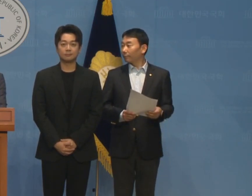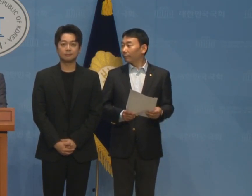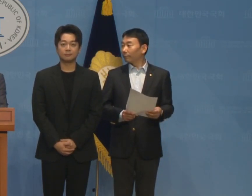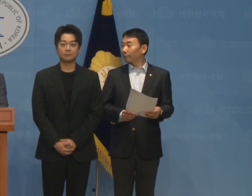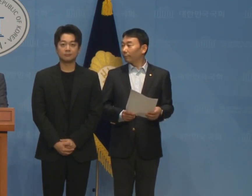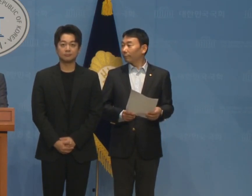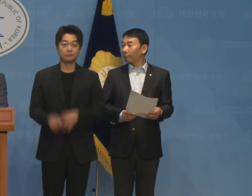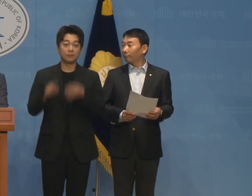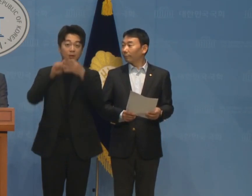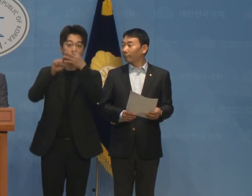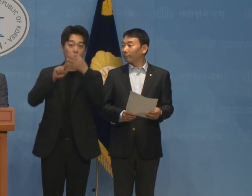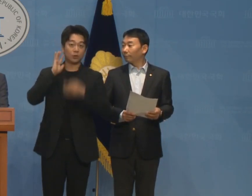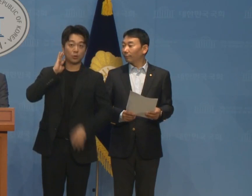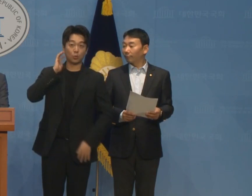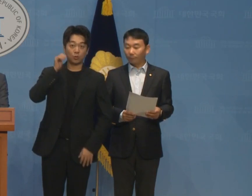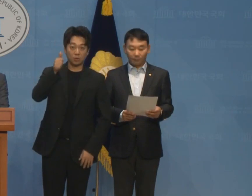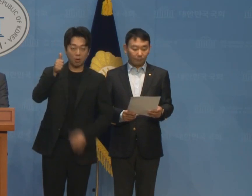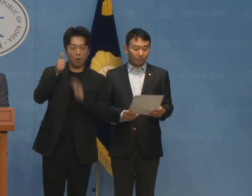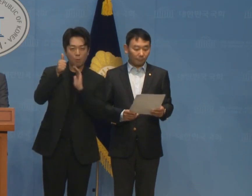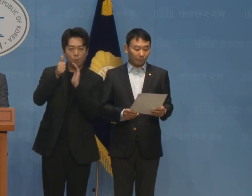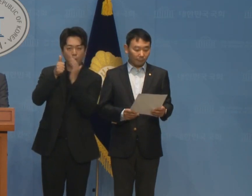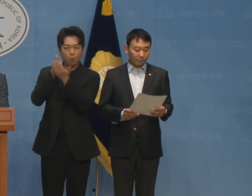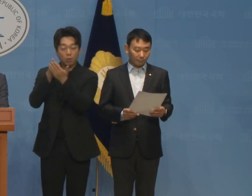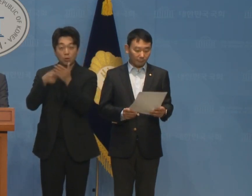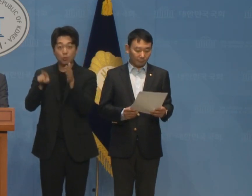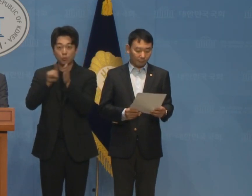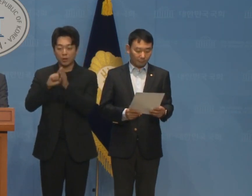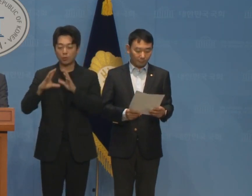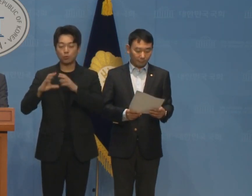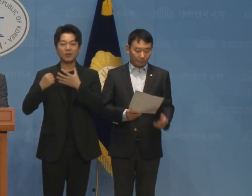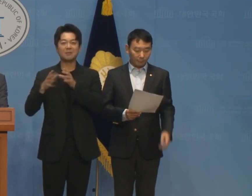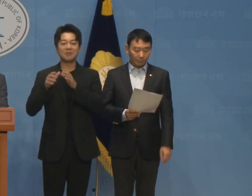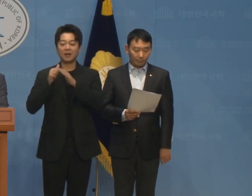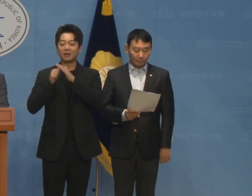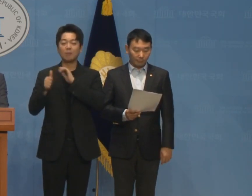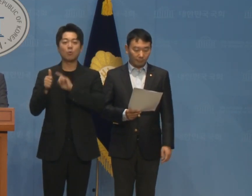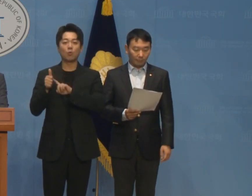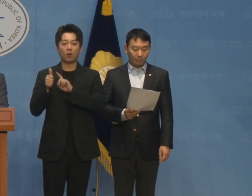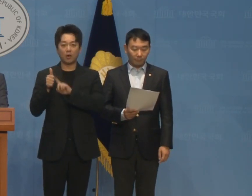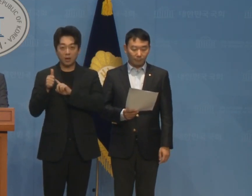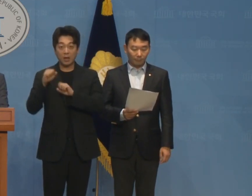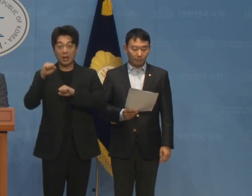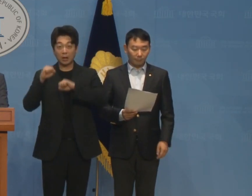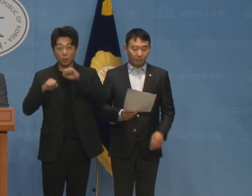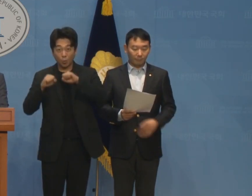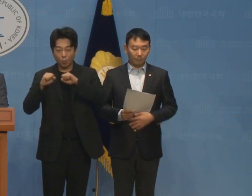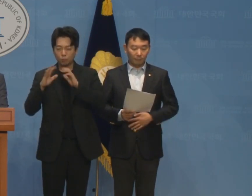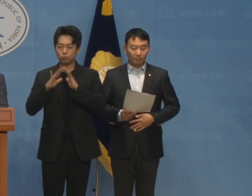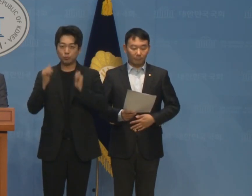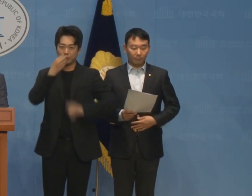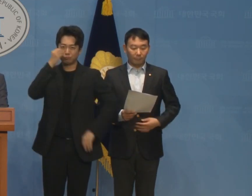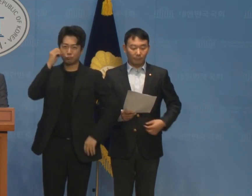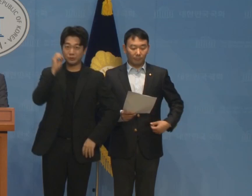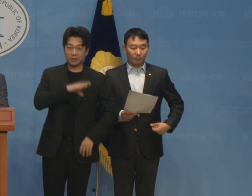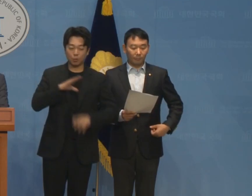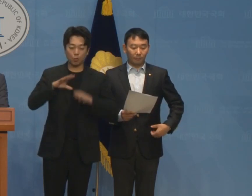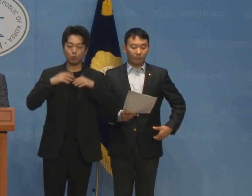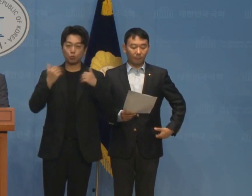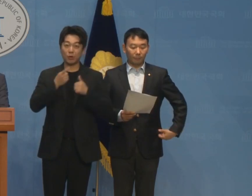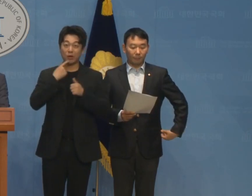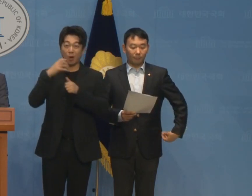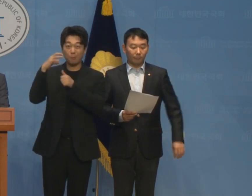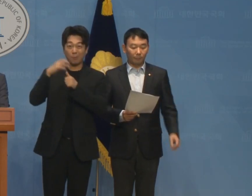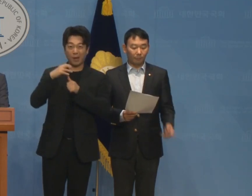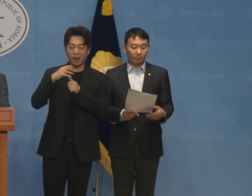윤 대통령 방탄을 위한 추경호 국민의힘 원내대표의 국민무시, 국회 협박 발언에